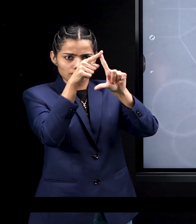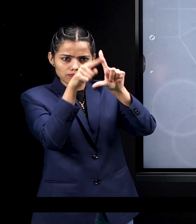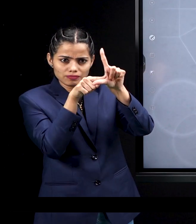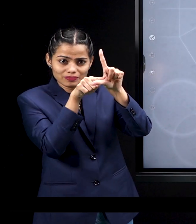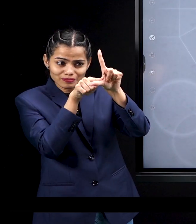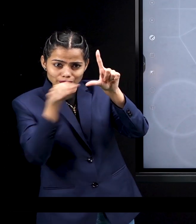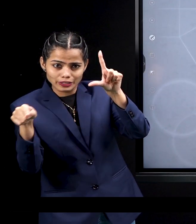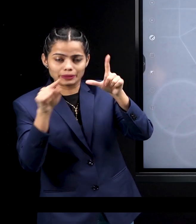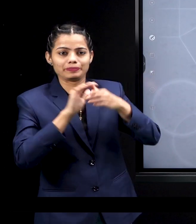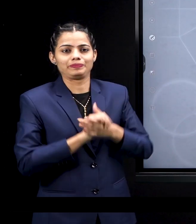குறுங்கோணம்,